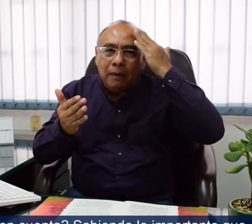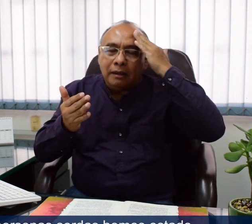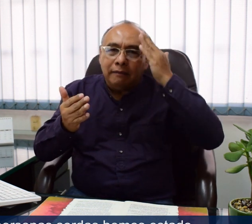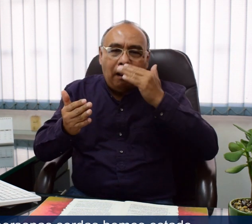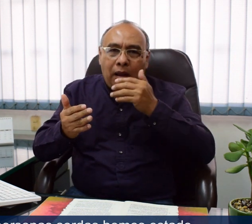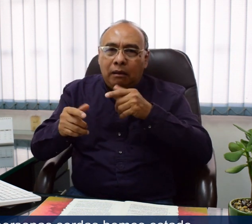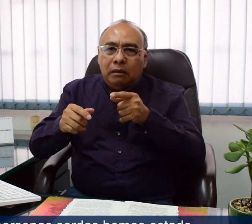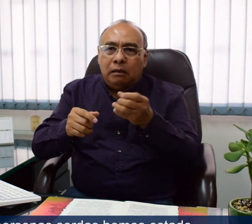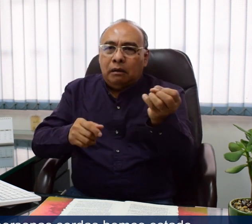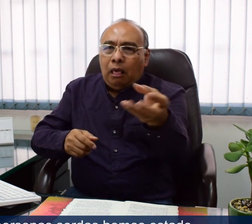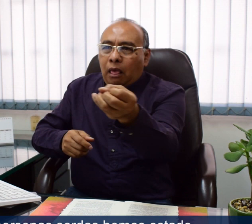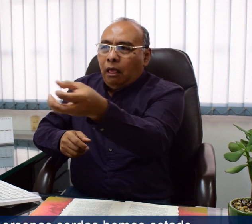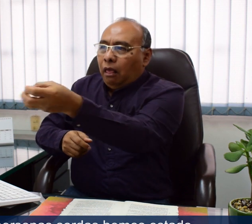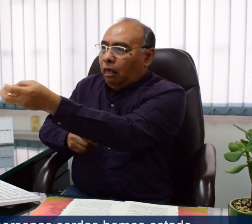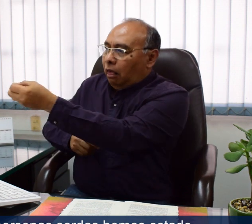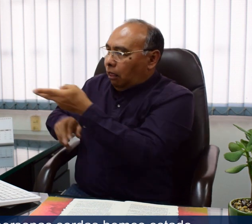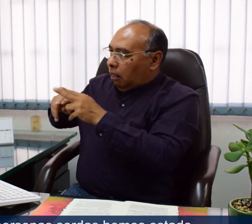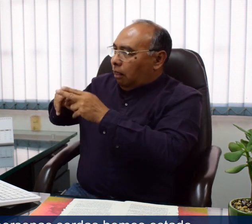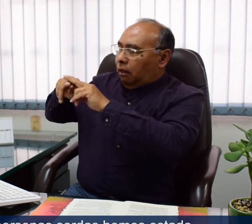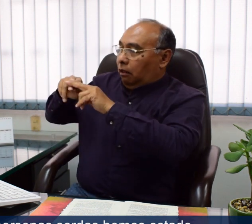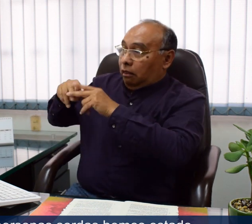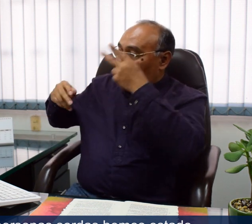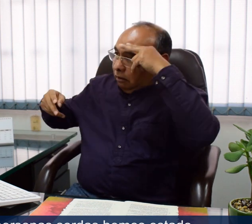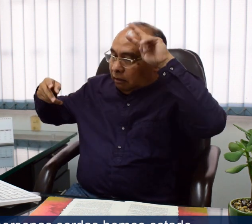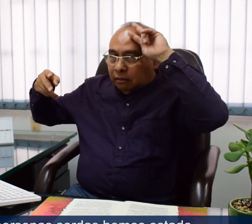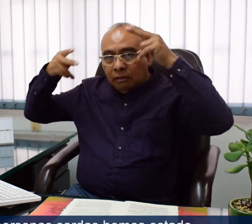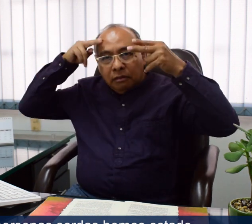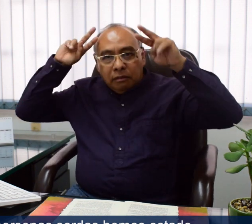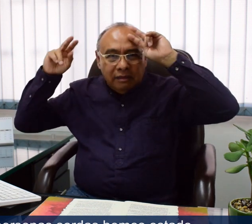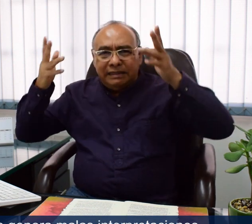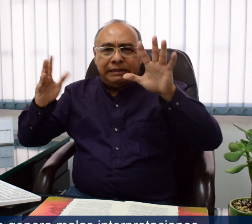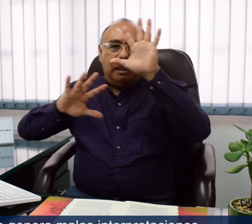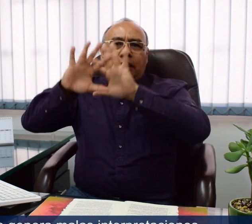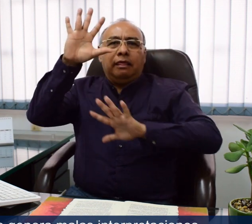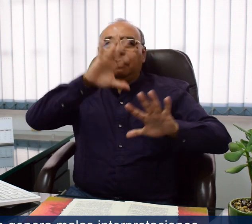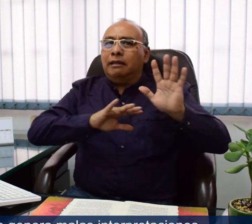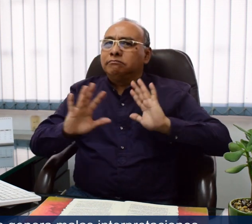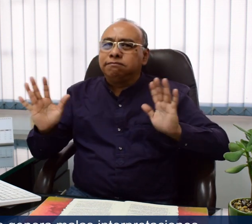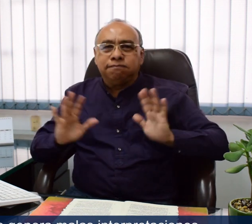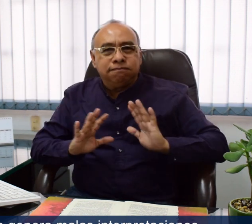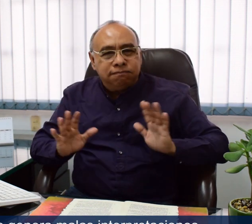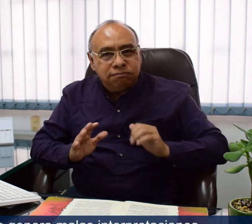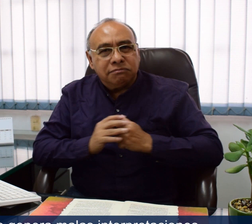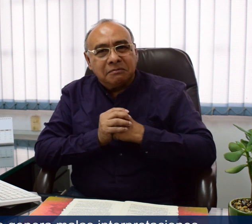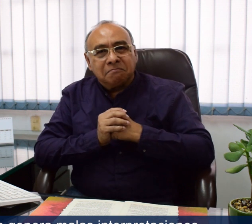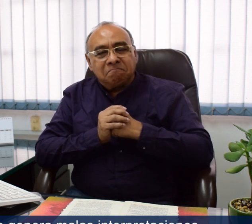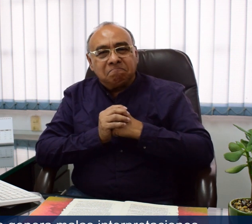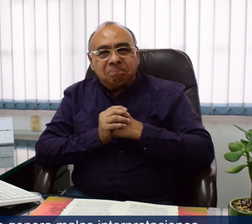población del país, las personas sordas hemos estado expuestas a información no oficial, lo que genera malas interpretaciones y mucha confusión.